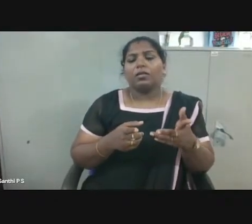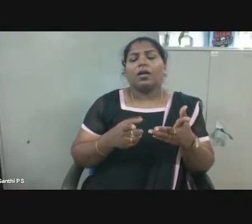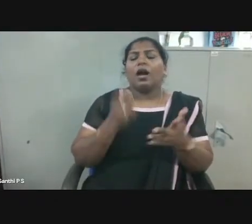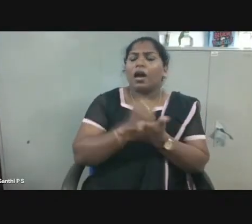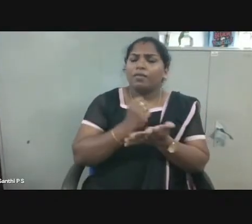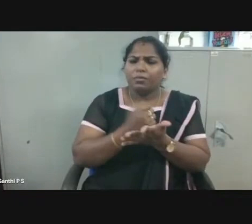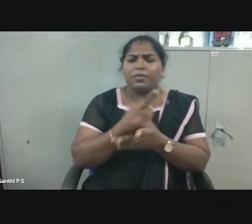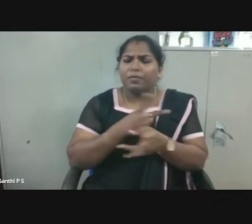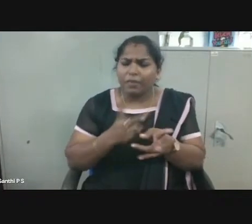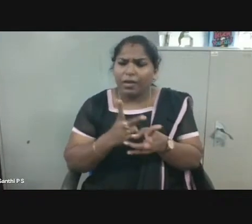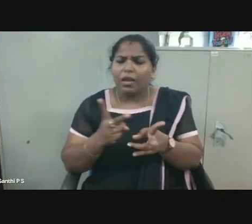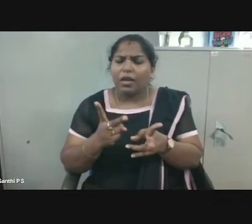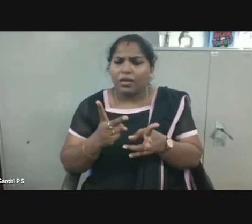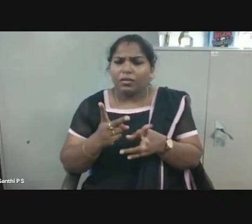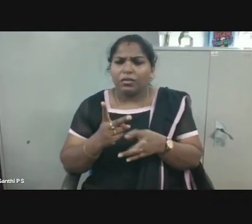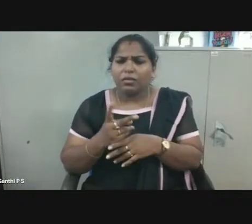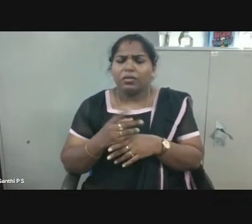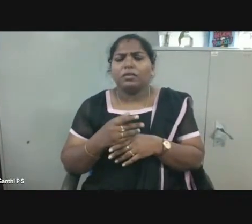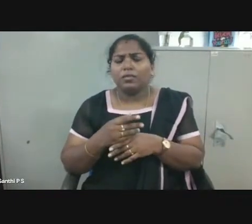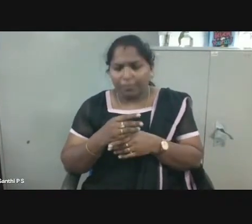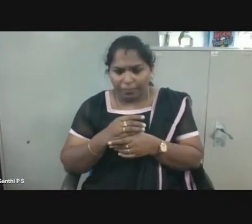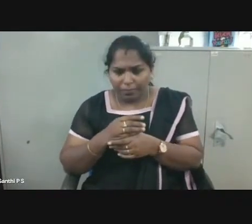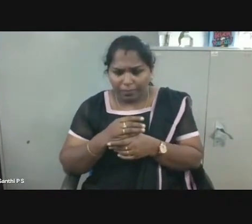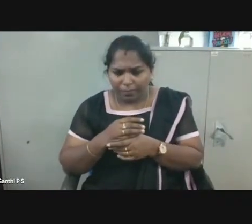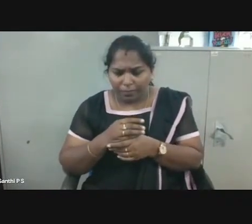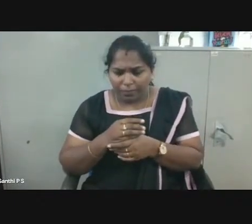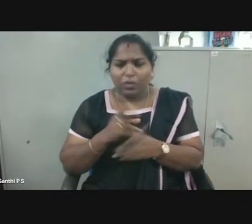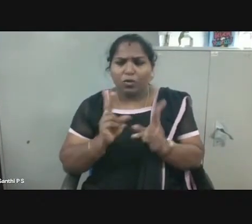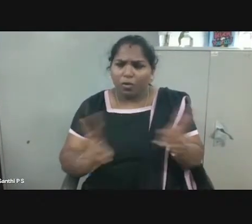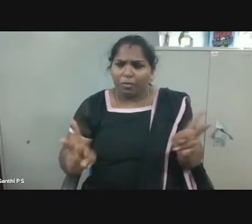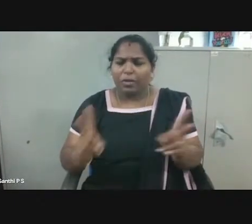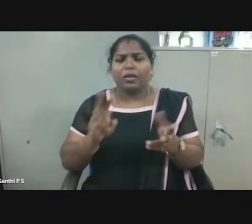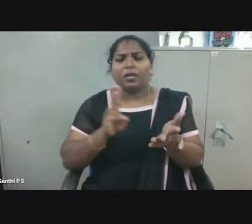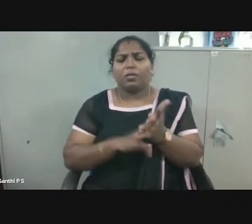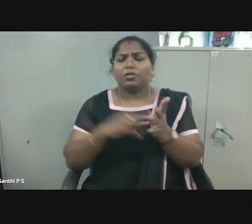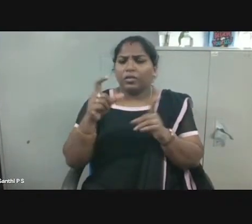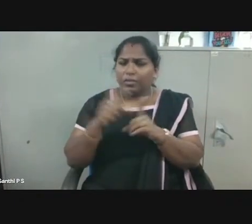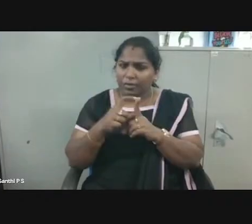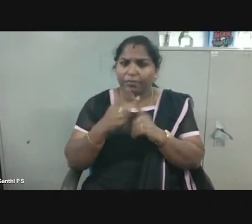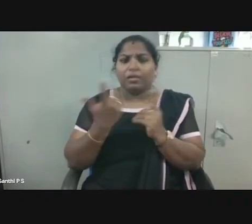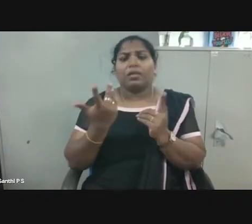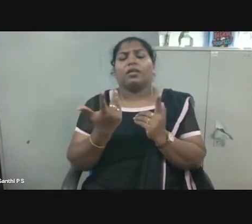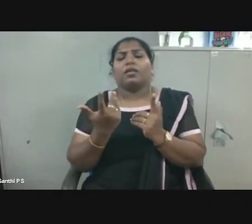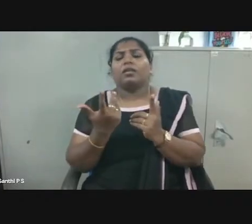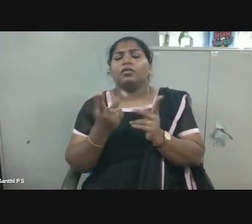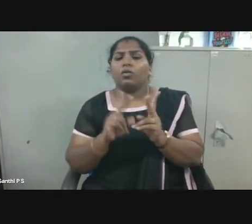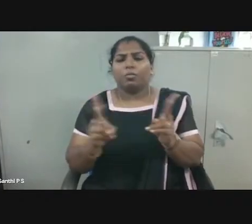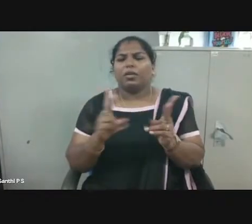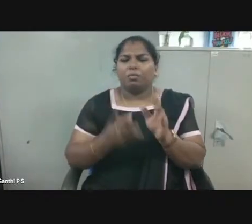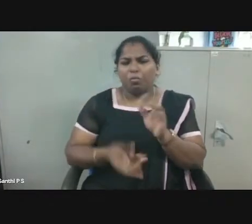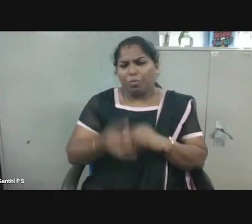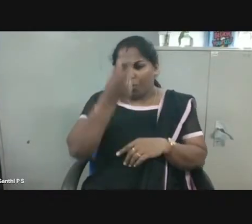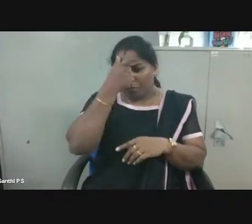പലപ്പോഴും എത്താറില്ല, നമ്മൾ കാണാറുണ്ട്. നമ്മള് യൂഷ്വലി മസ്കുലർ ഡിസ്ട്രോഫി നമ്മൾ പറയുമ്പോൾ നമ്മൾ ഈ ഡ്യൂഷീൻ മസ്കുലർ ഡിസ്ട്രോഫിയാണ് നമ്മൾ ഏറ്റവും കൂടുതൽ